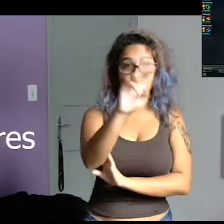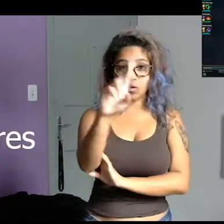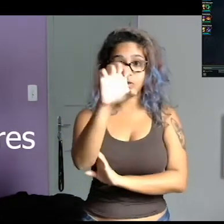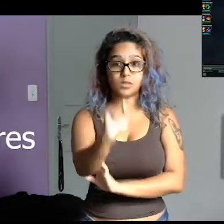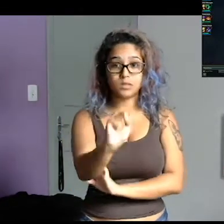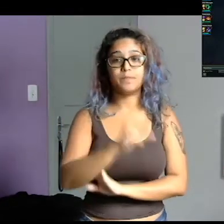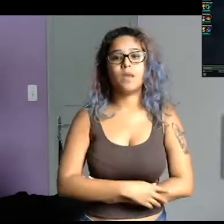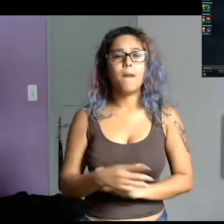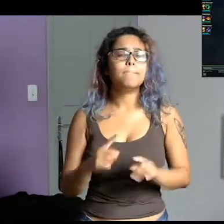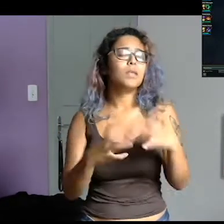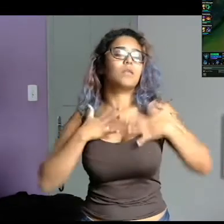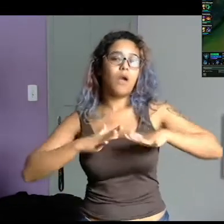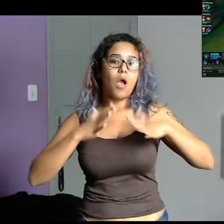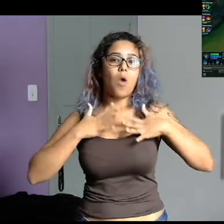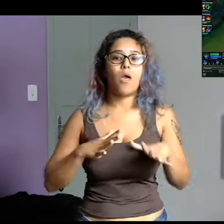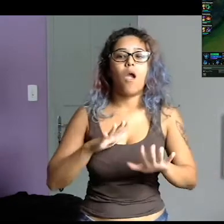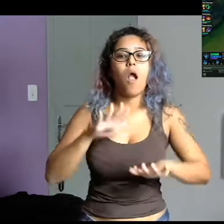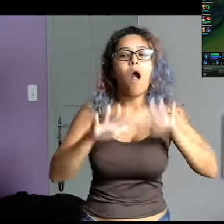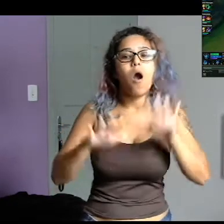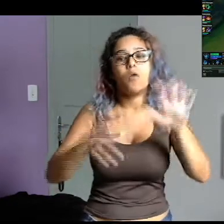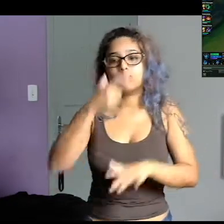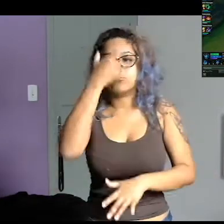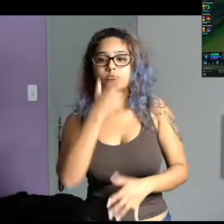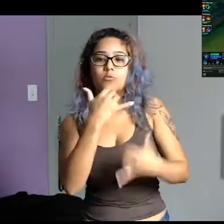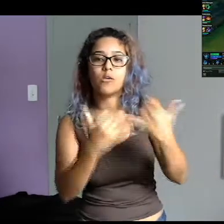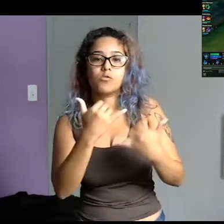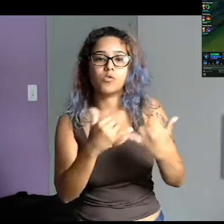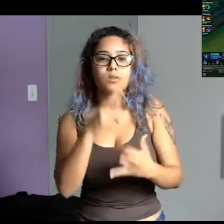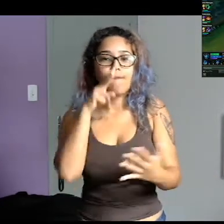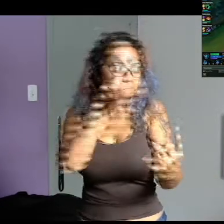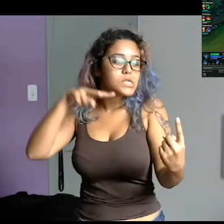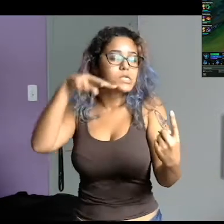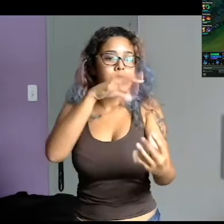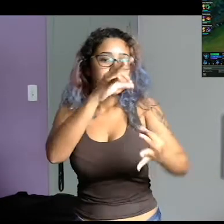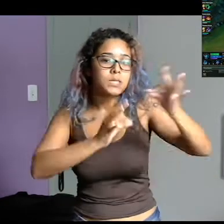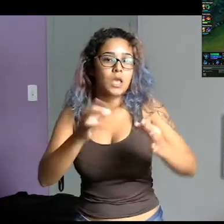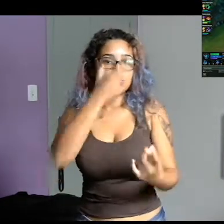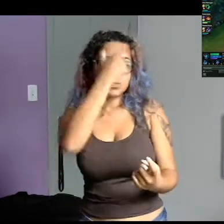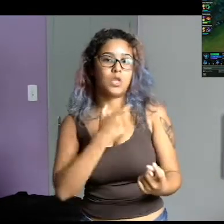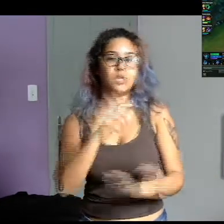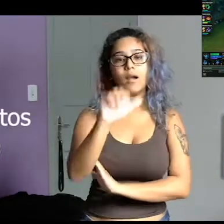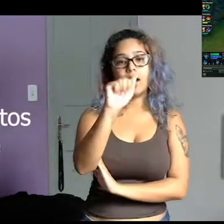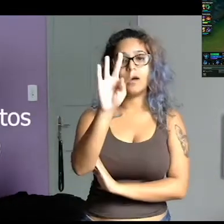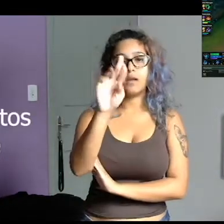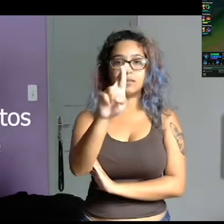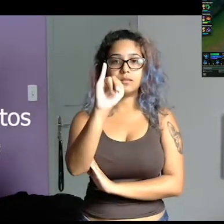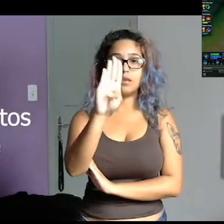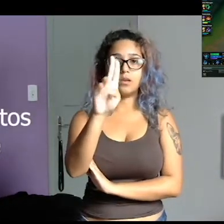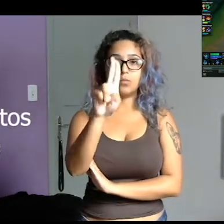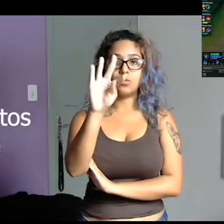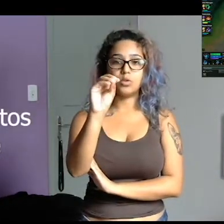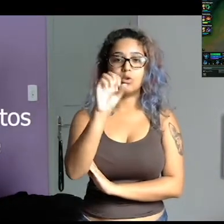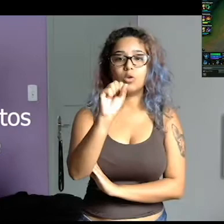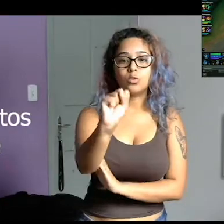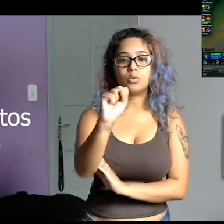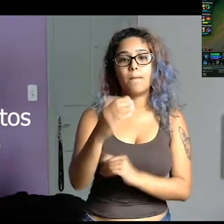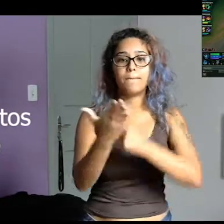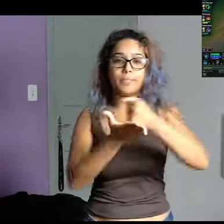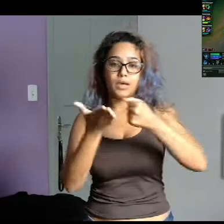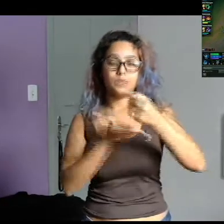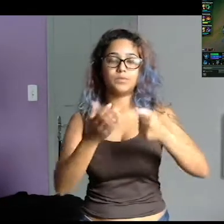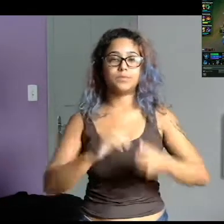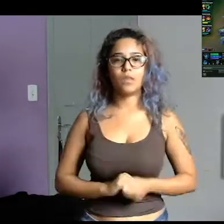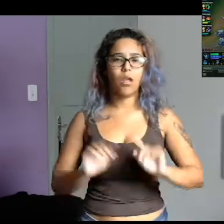torres. Só que também para tranquilizar certa parcela dos jogadores, a gente vai revisar todos os campeões, os atributos base. Não tô dizendo que a gente